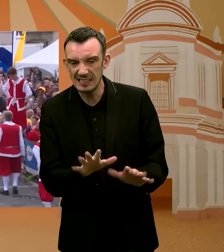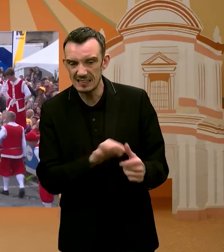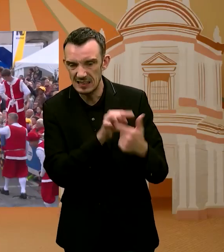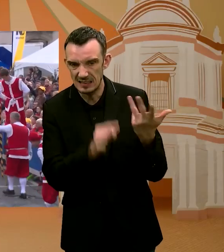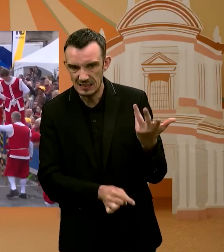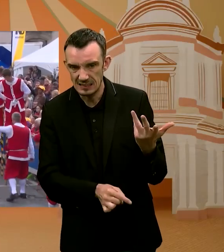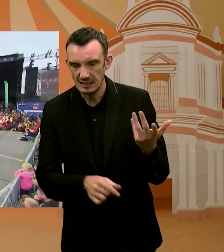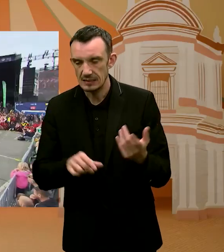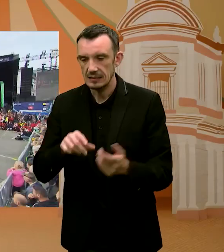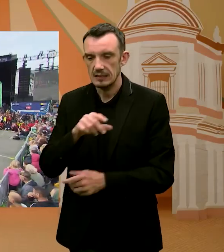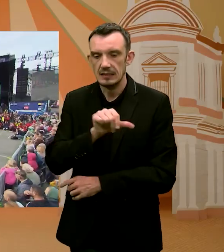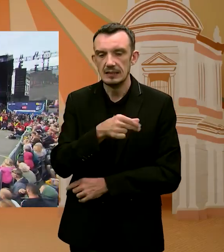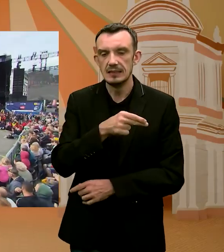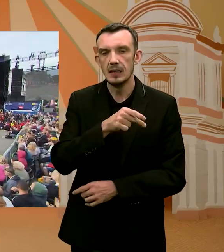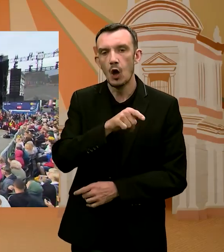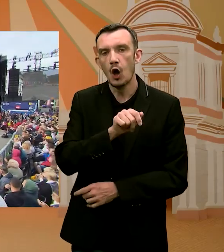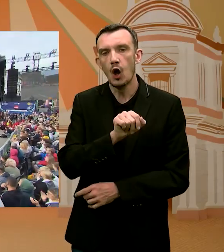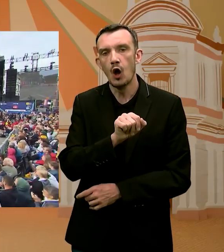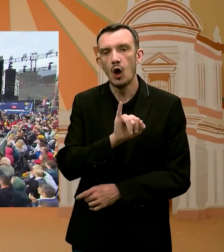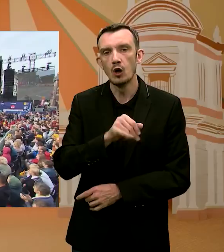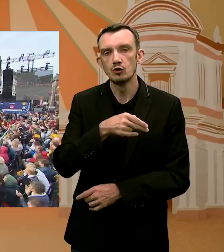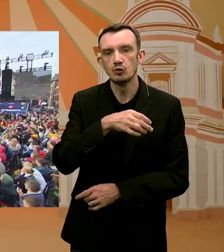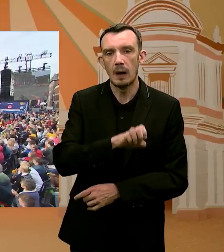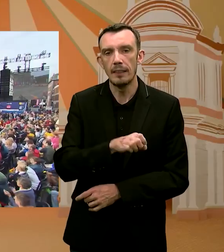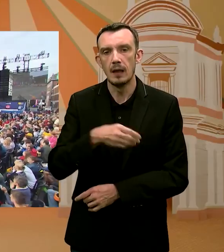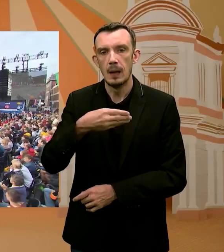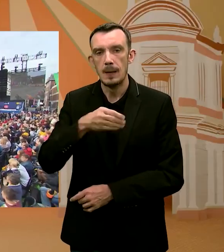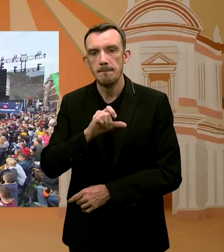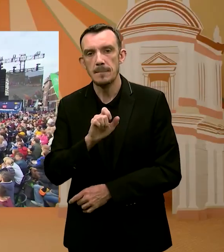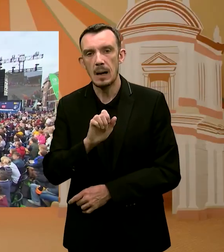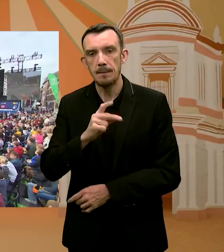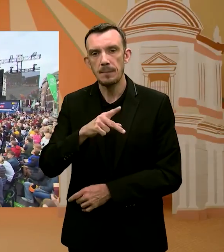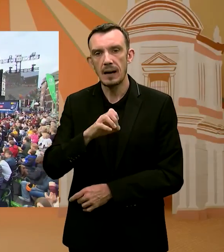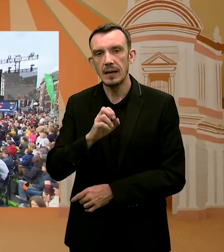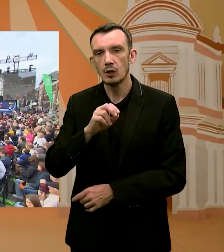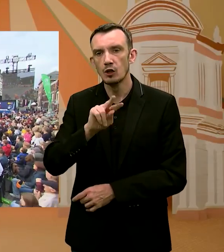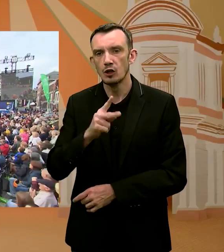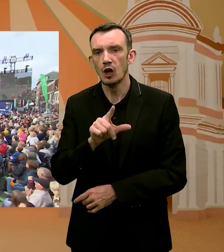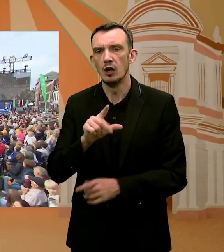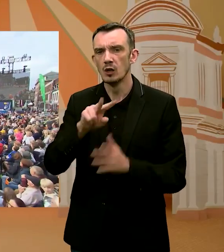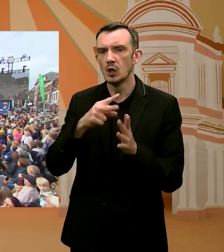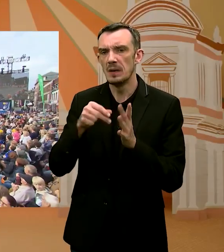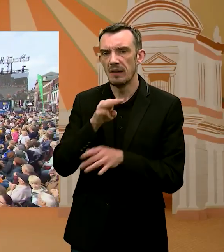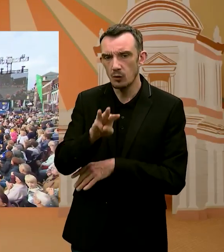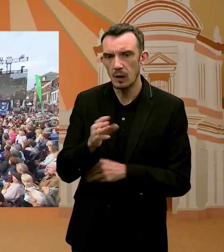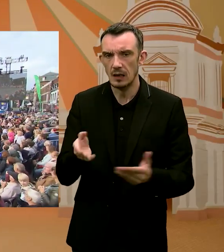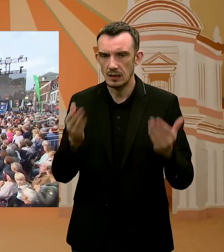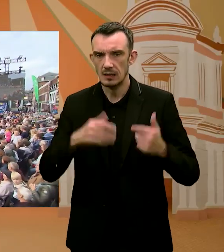Van Reykel qui a été échasse d'argent. En 2023. Tout à fait. Tao Rigaud qui est un nouveau mais qui a un incroyable